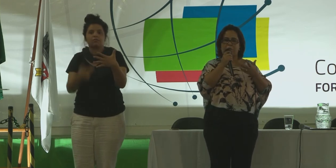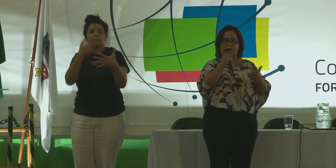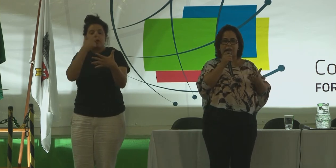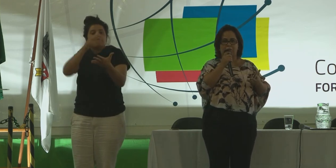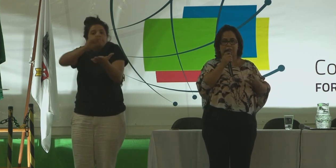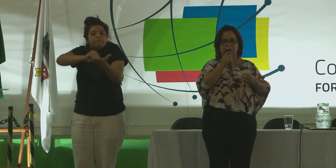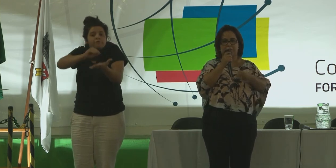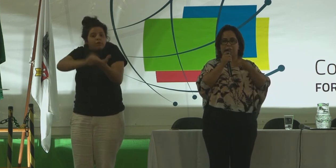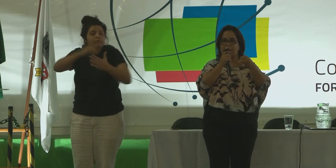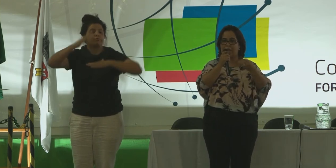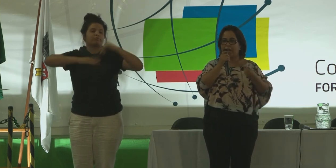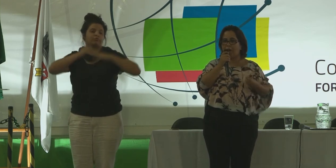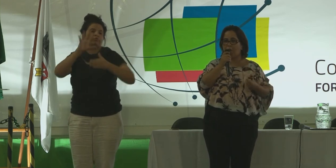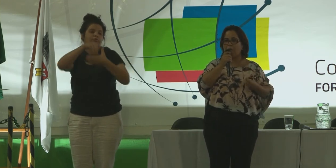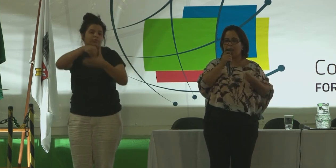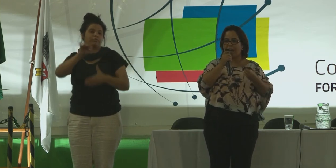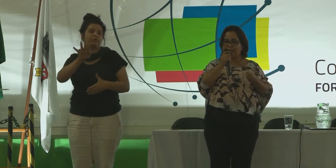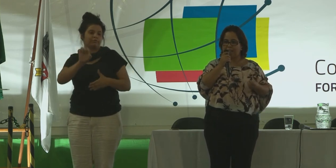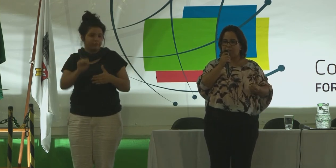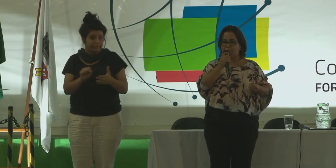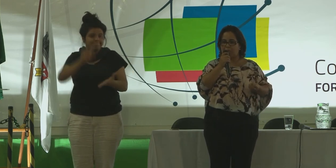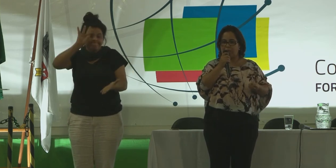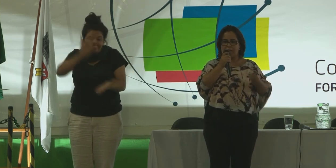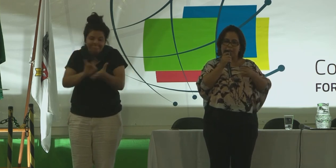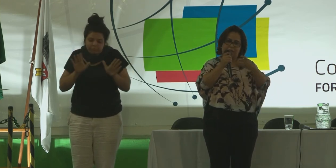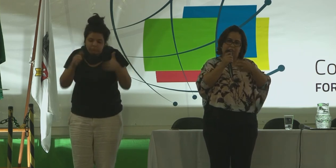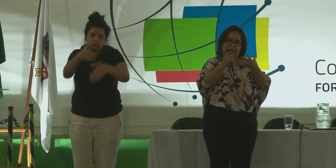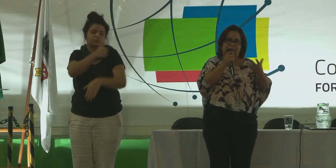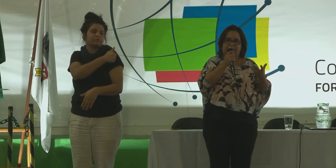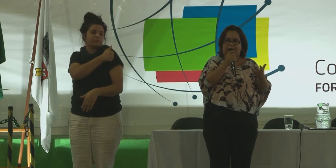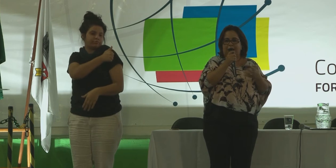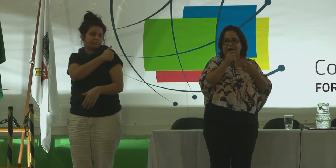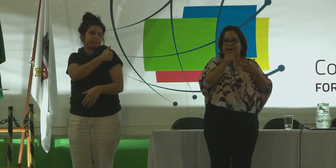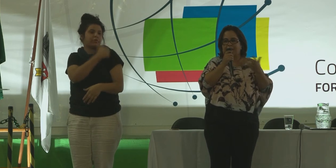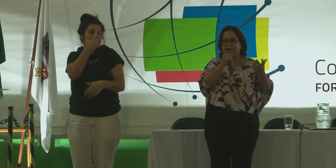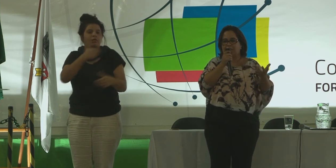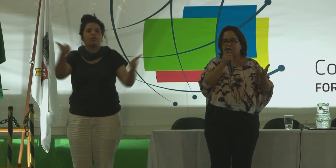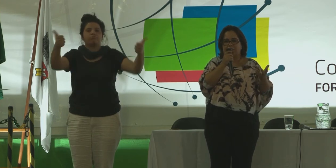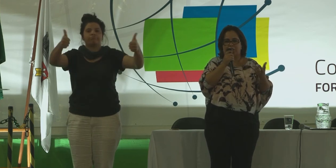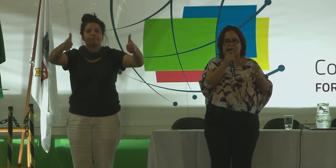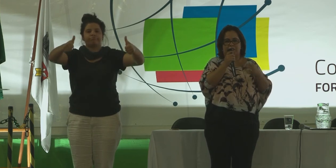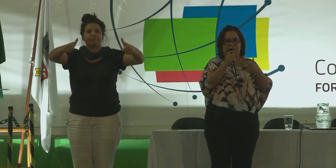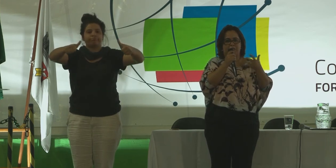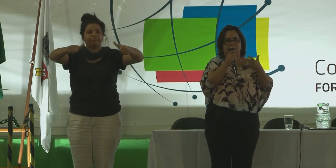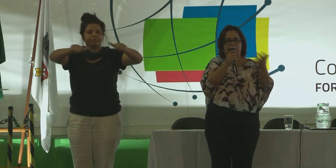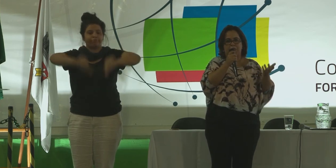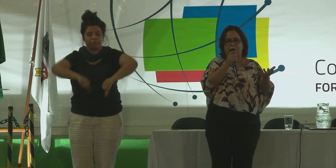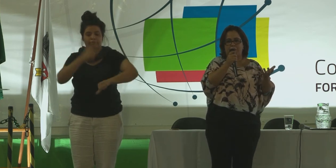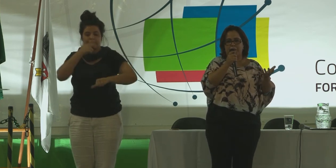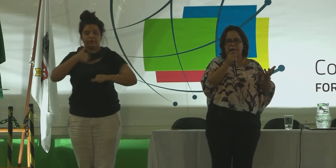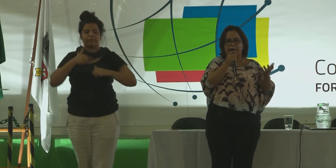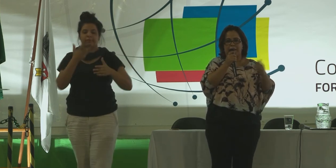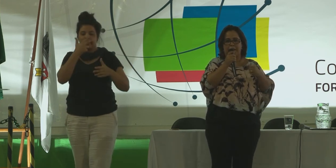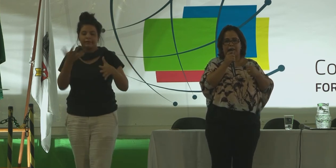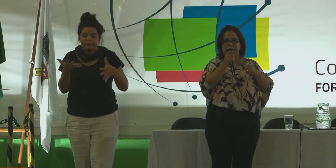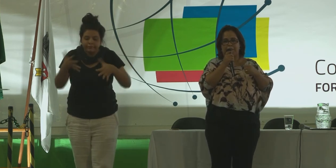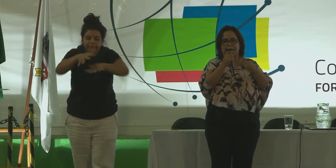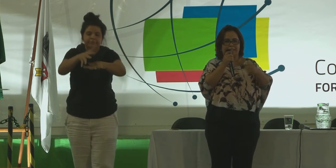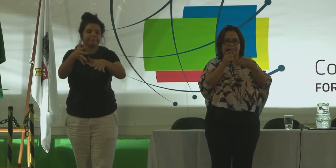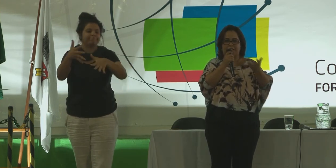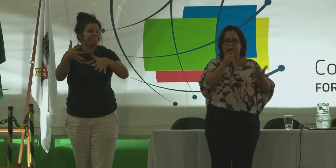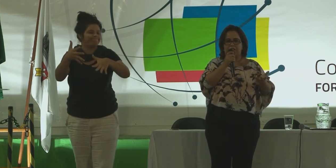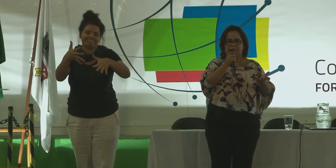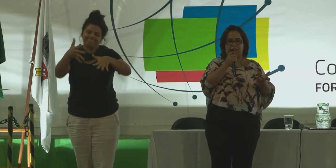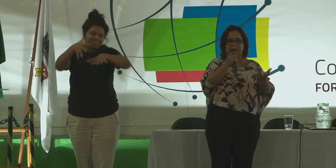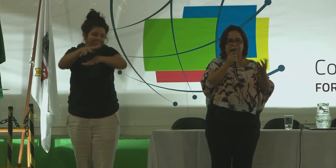atendimento adequado, um atendimento real a esse aluno. E aí a gente cai naquela cena útil que a gente está fazendo inclusão, né?